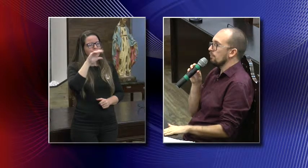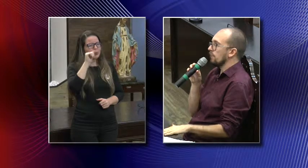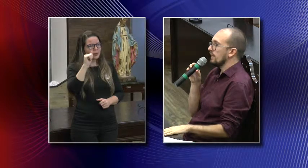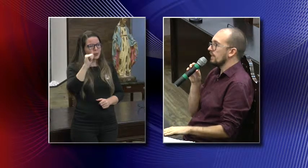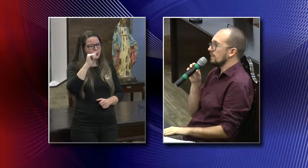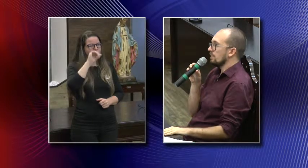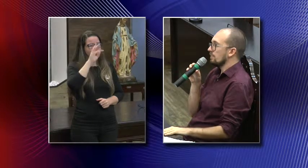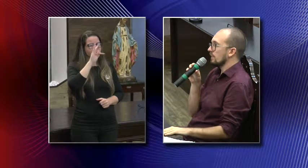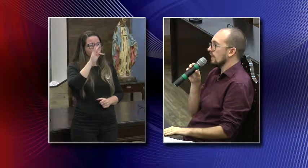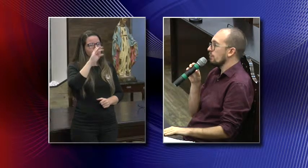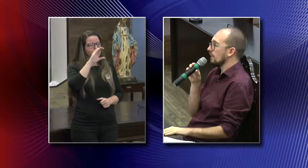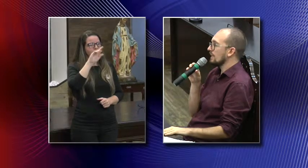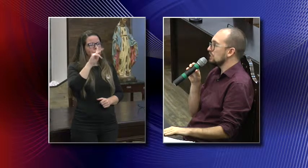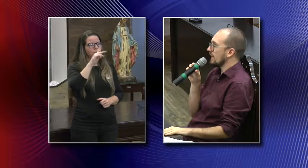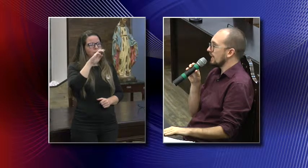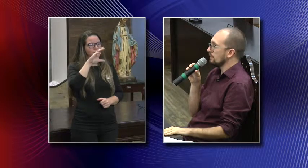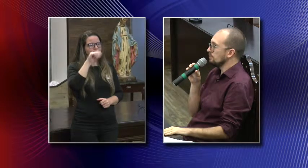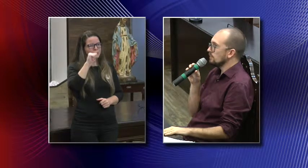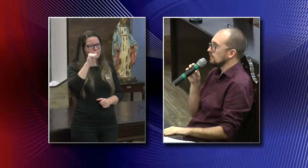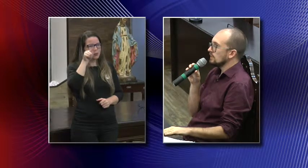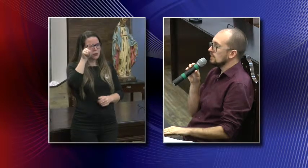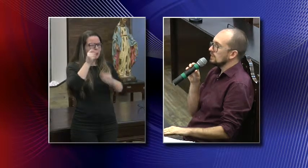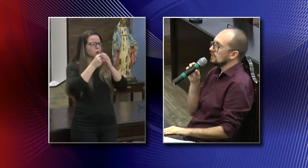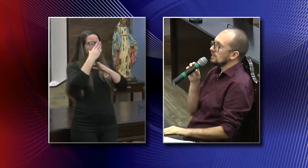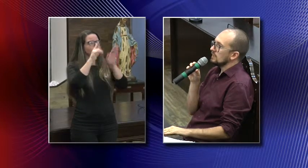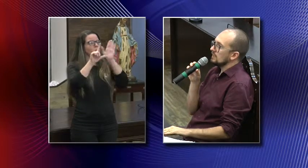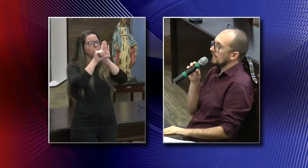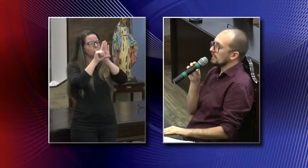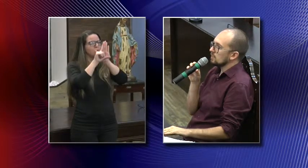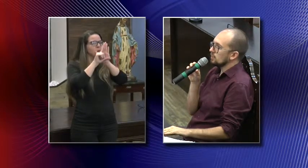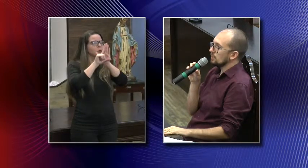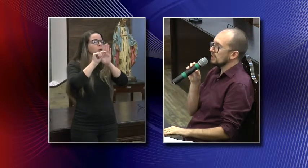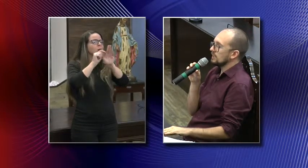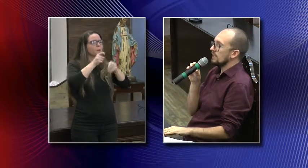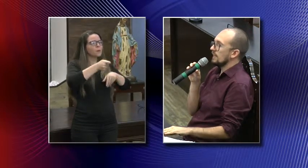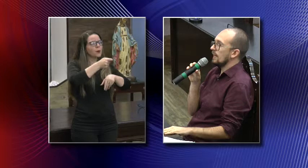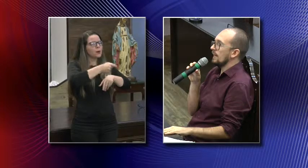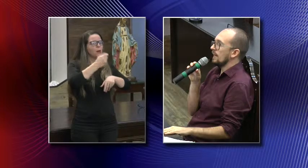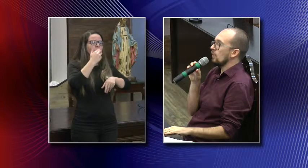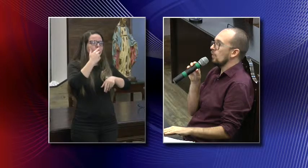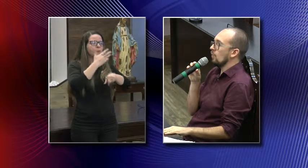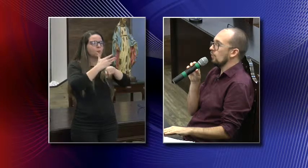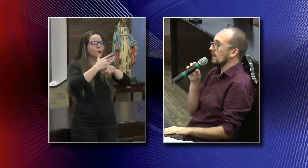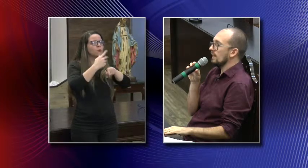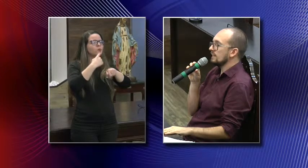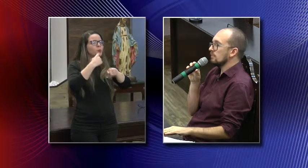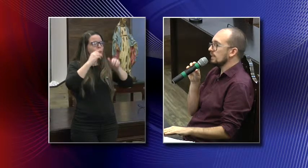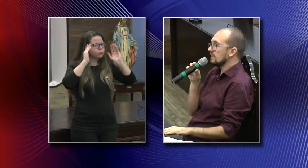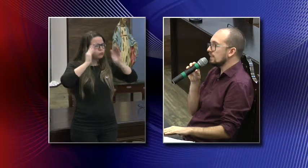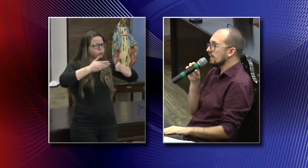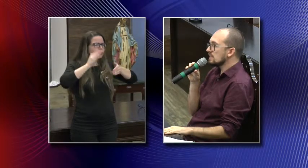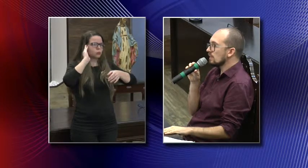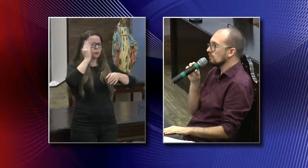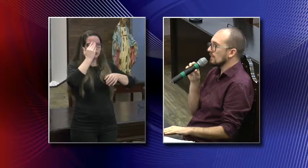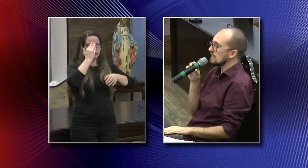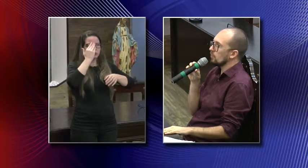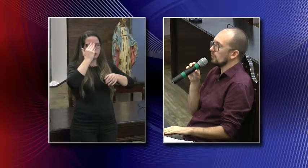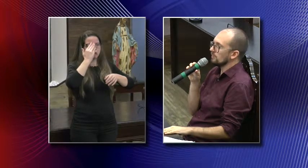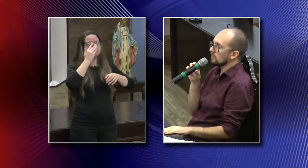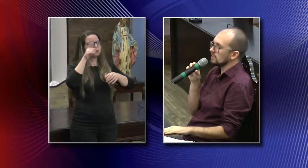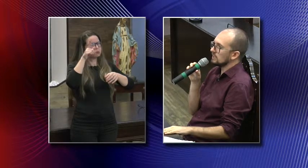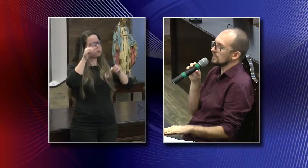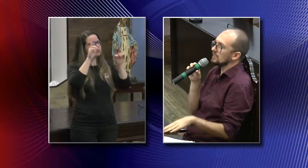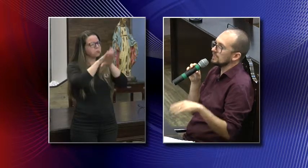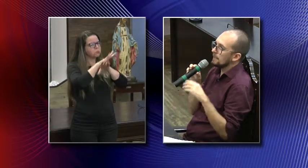na República Tcheca. Ela surge com uma determinação dessa